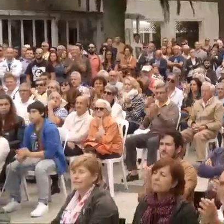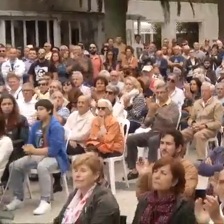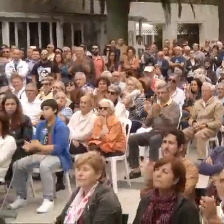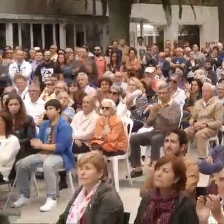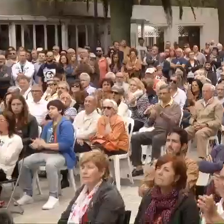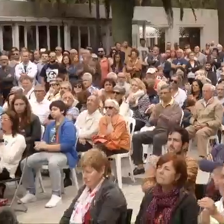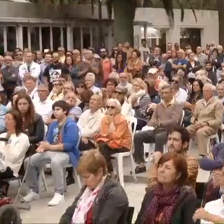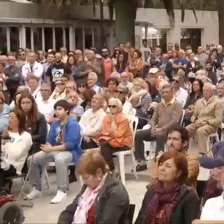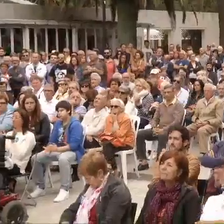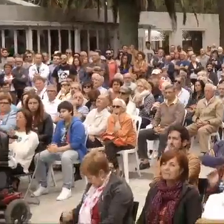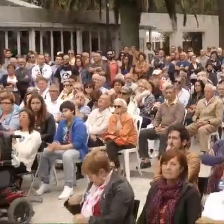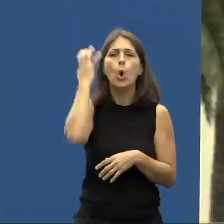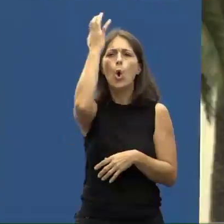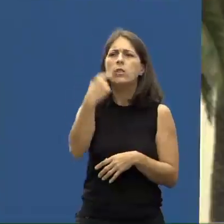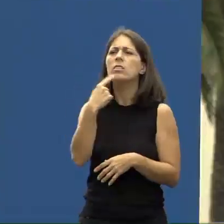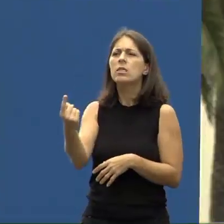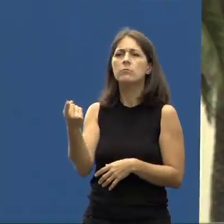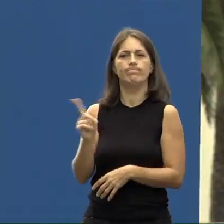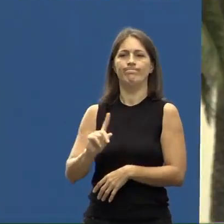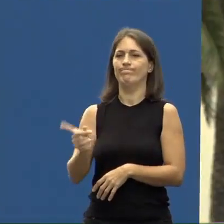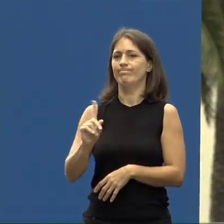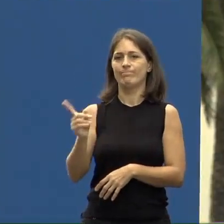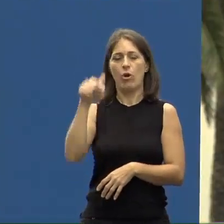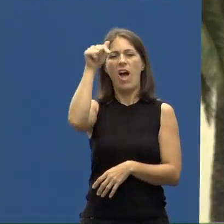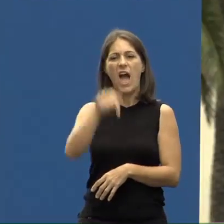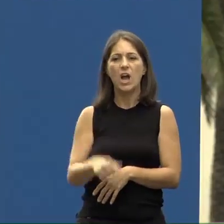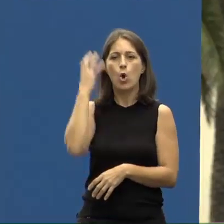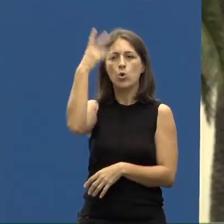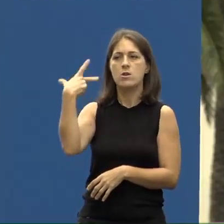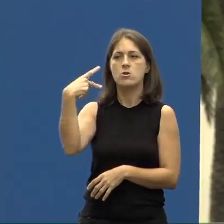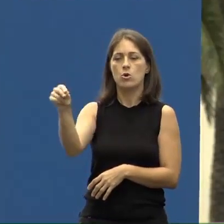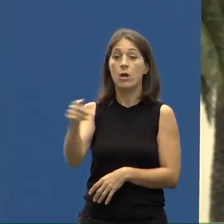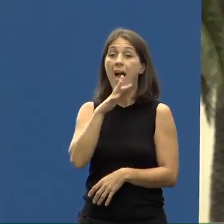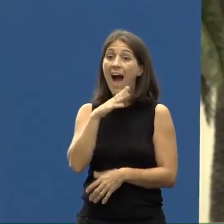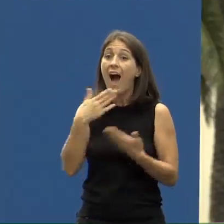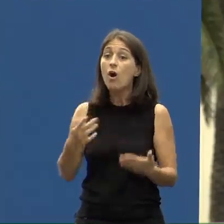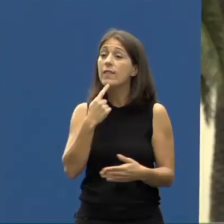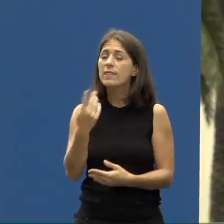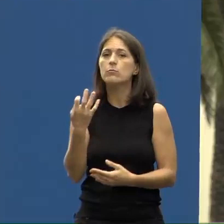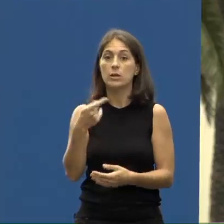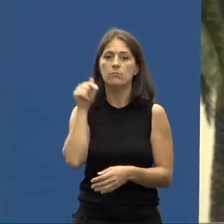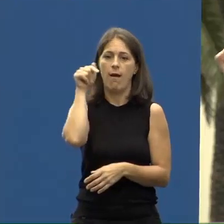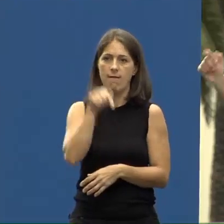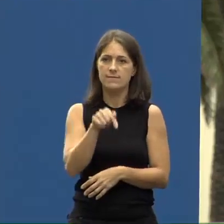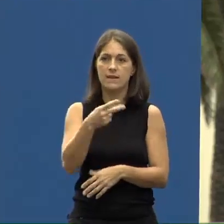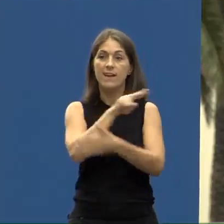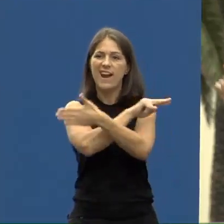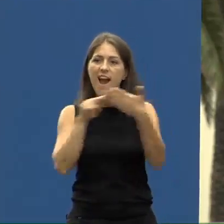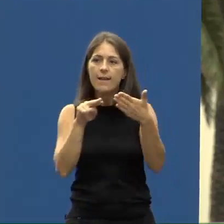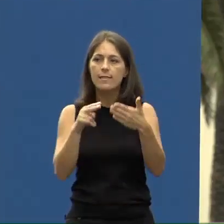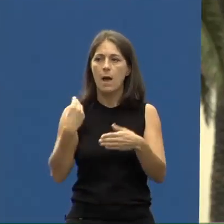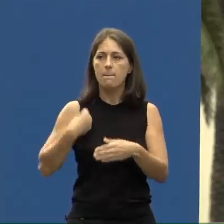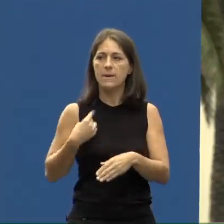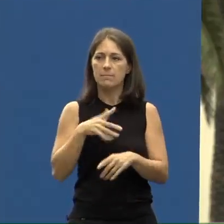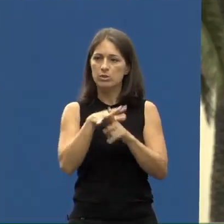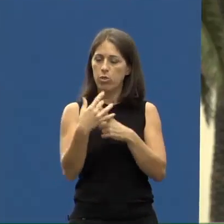aquí na Coruña dixémoslle que non, que na Coruña non. E agora lles imos a decir que así, en Galicia,